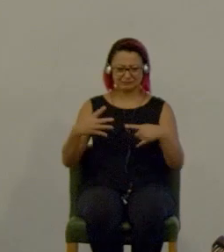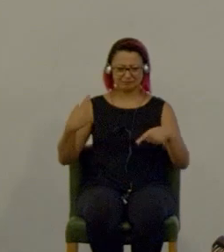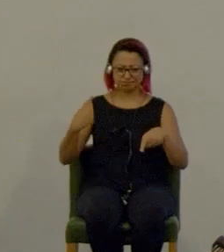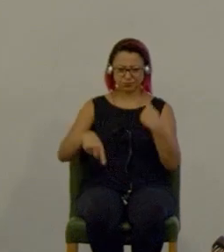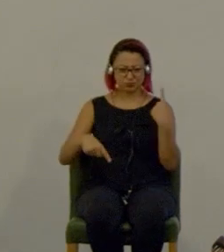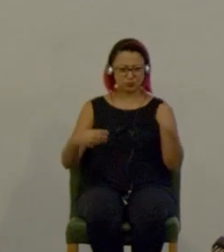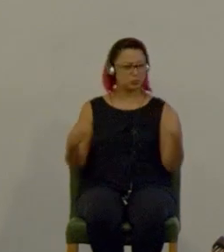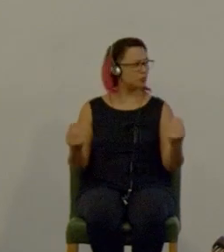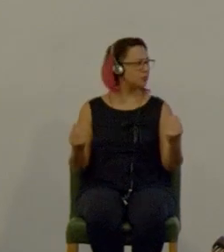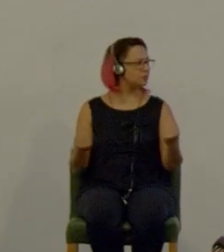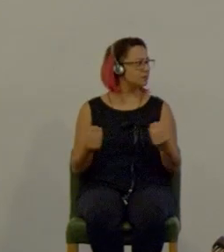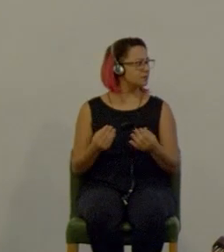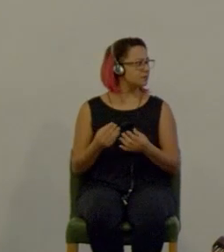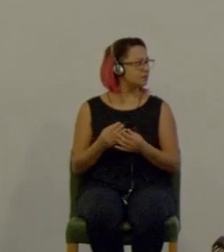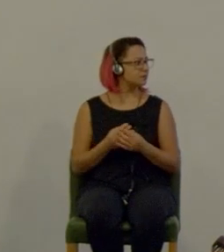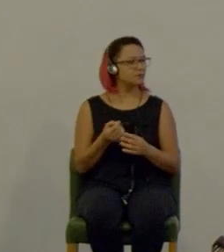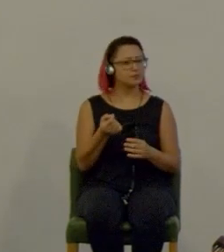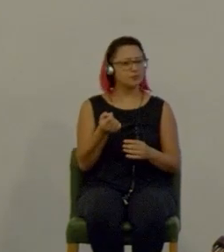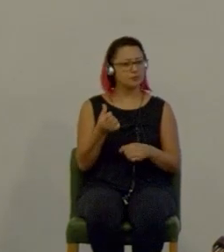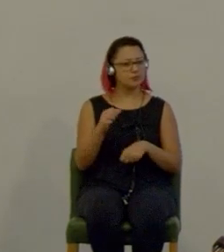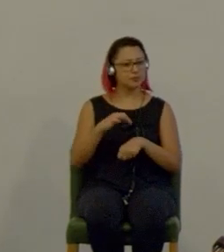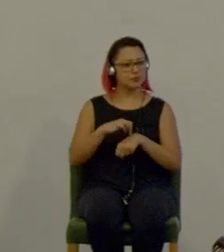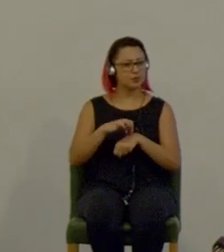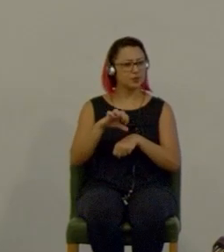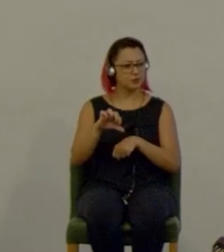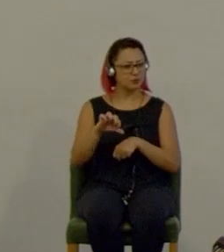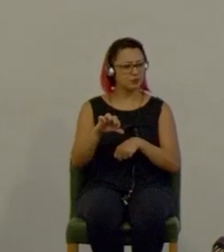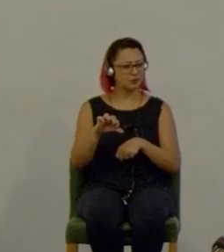Só um instante, são quase 9 horas. Como que a gente tá? Tem